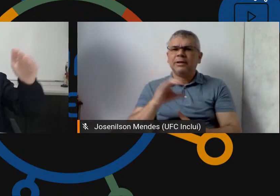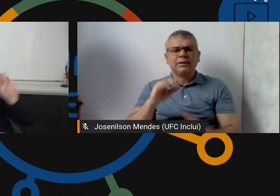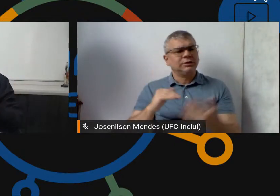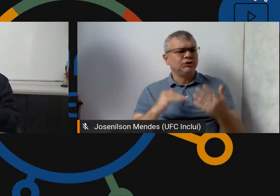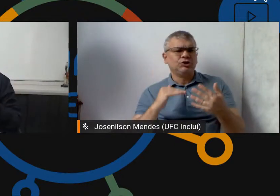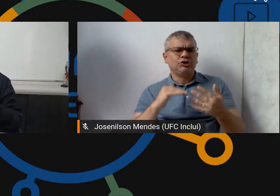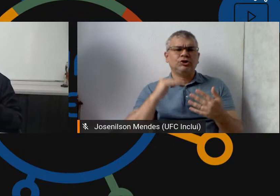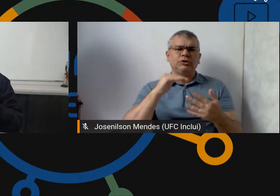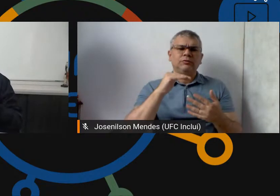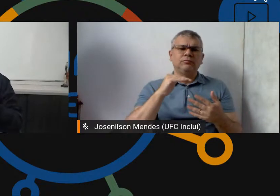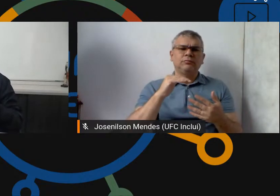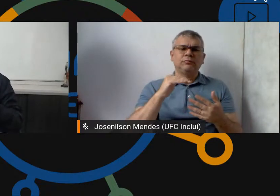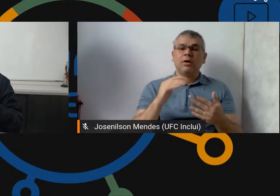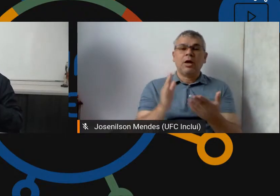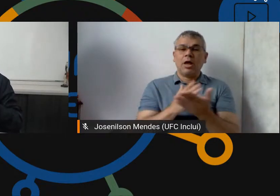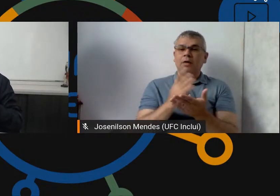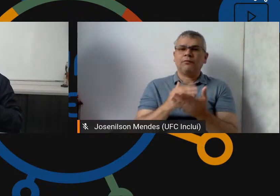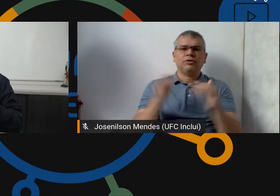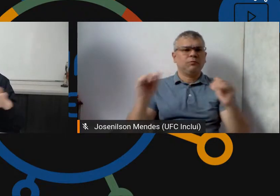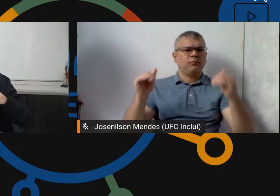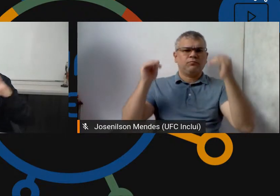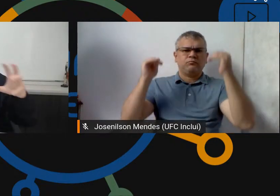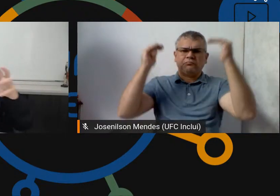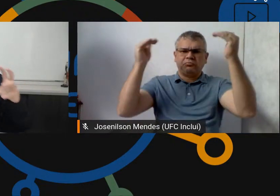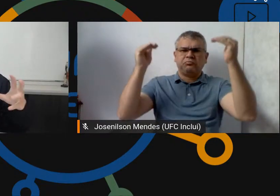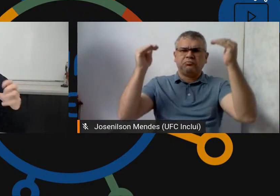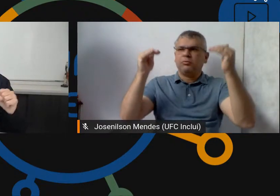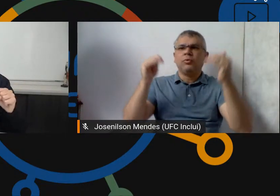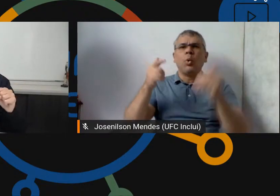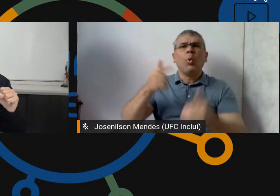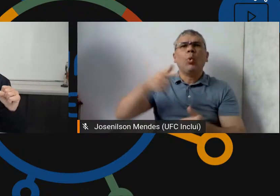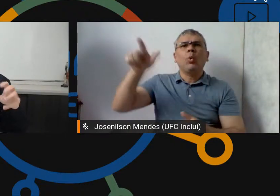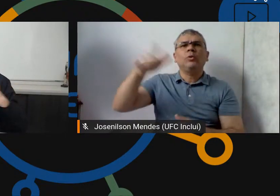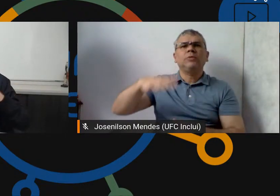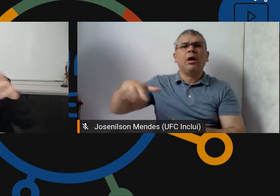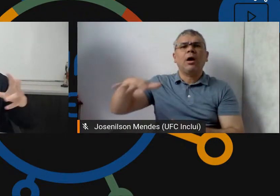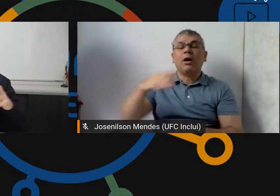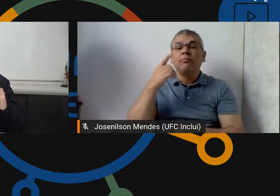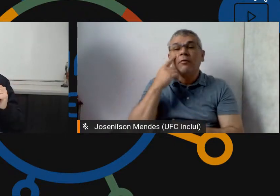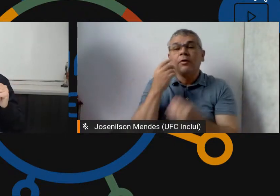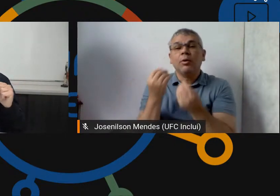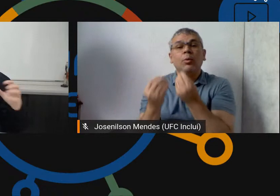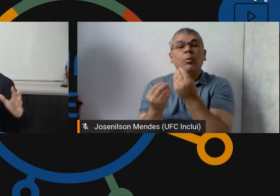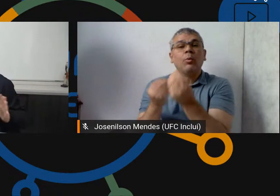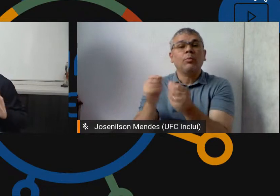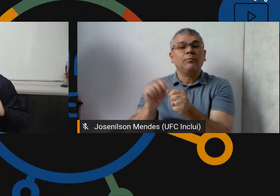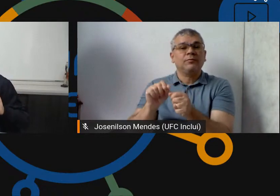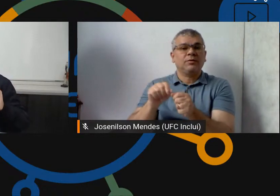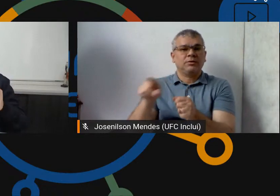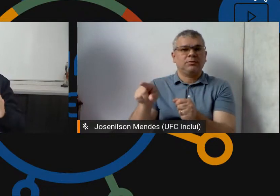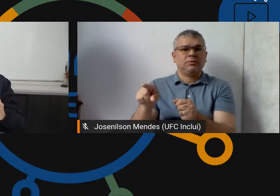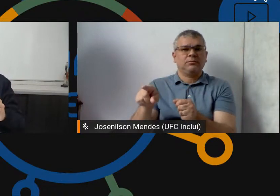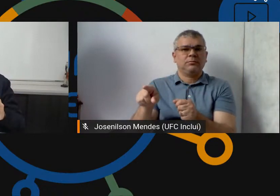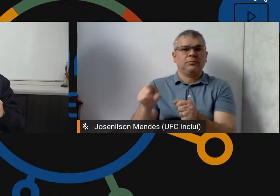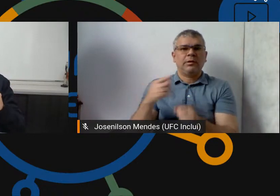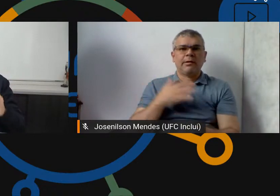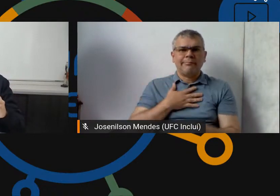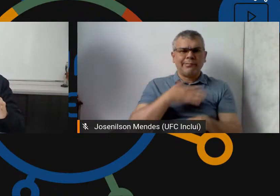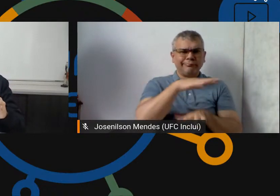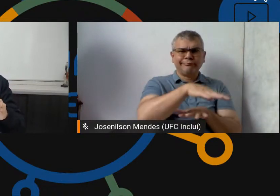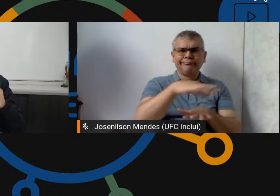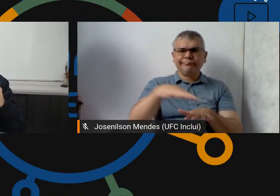revistas top, fora da sua área também, simplesmente para ver como estão fazendo, de várias áreas. Não dá para falar assim, na minha área é diferente,